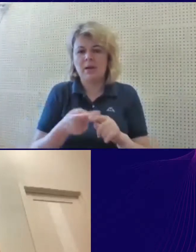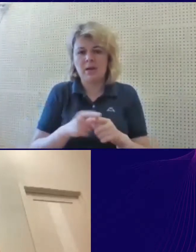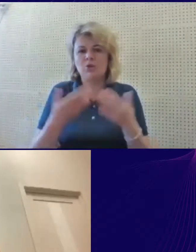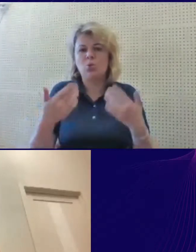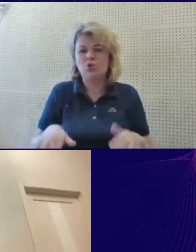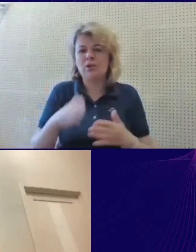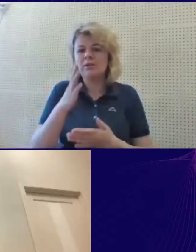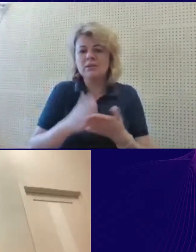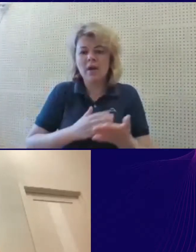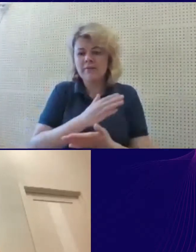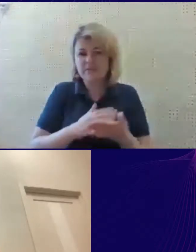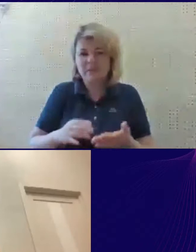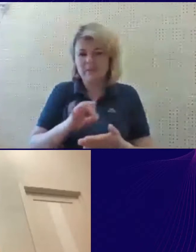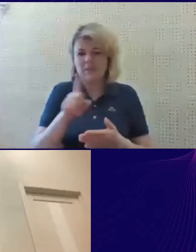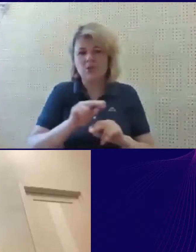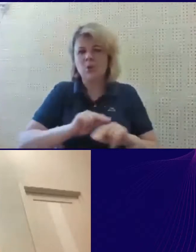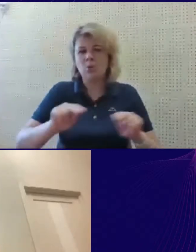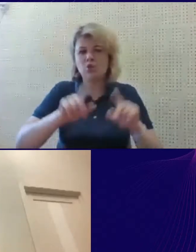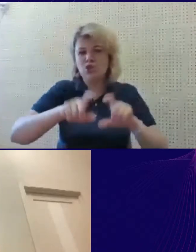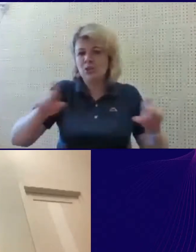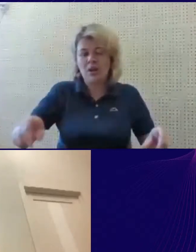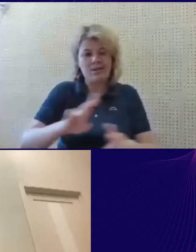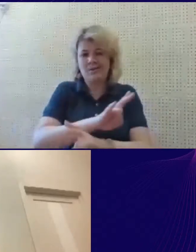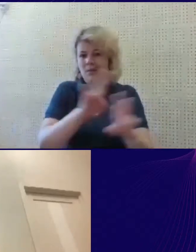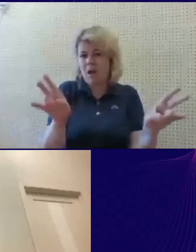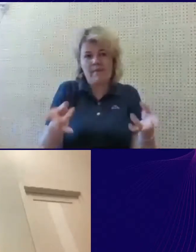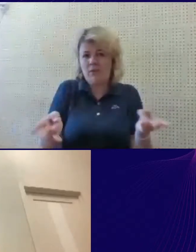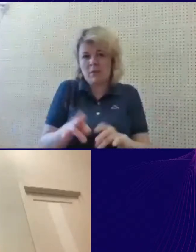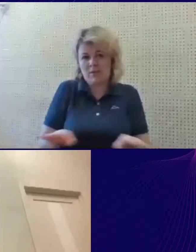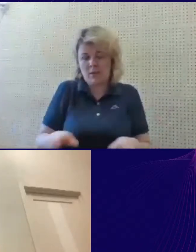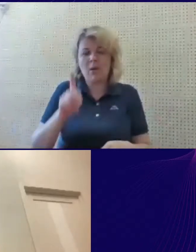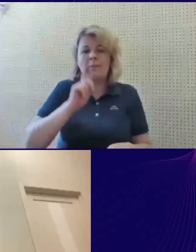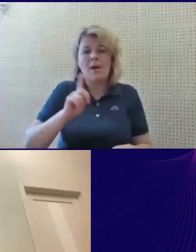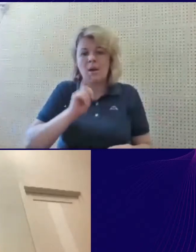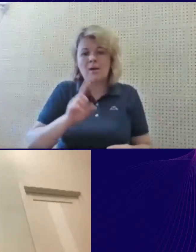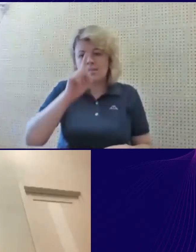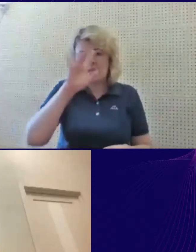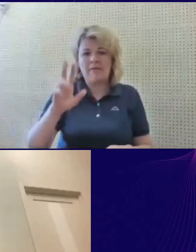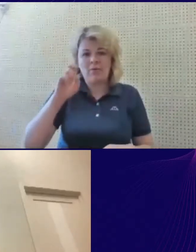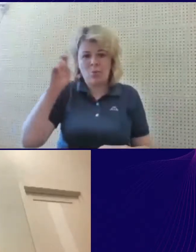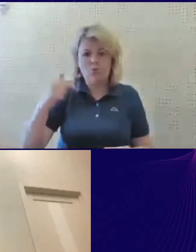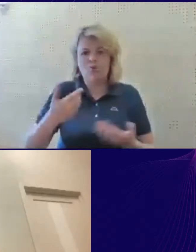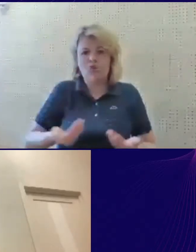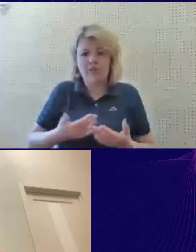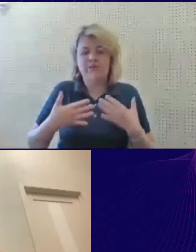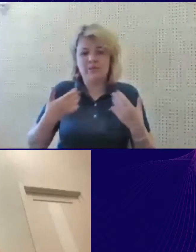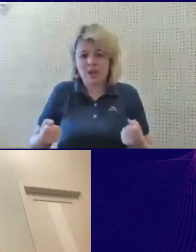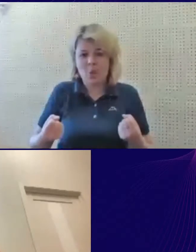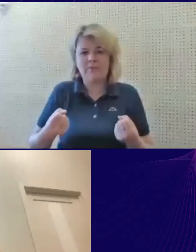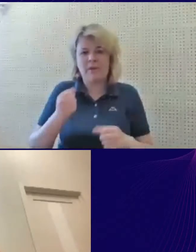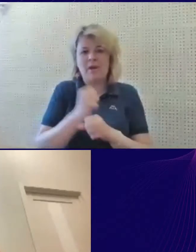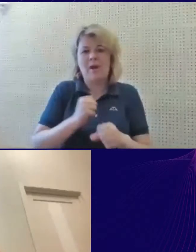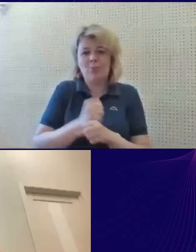Совсем из учителей никого не остается. Вот пока что, слава богу, жив, здоров и активно работает Додин